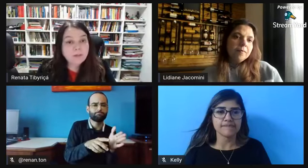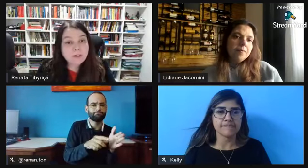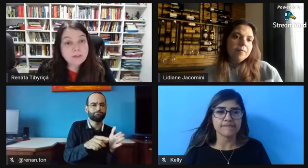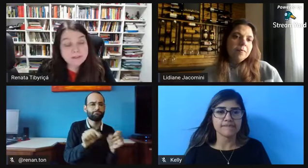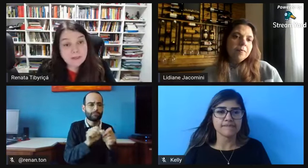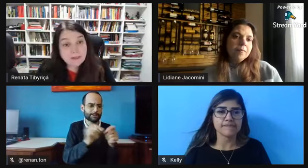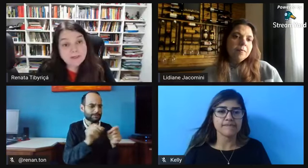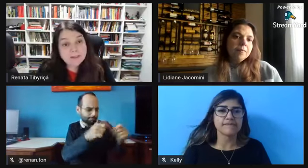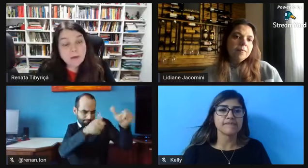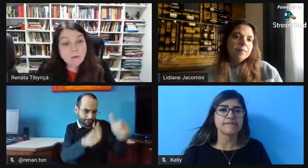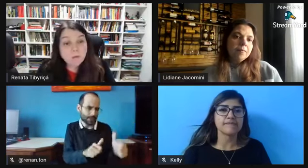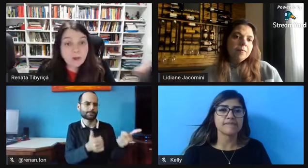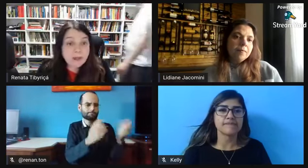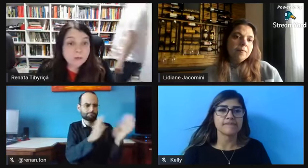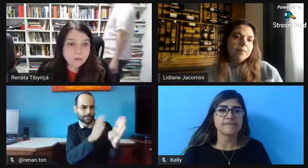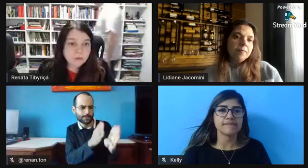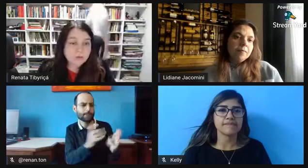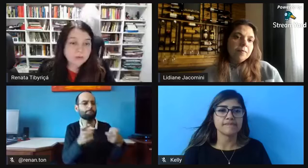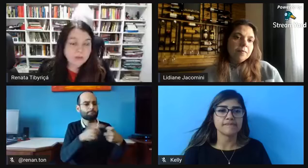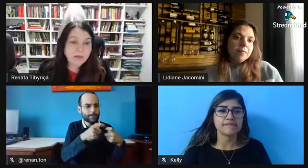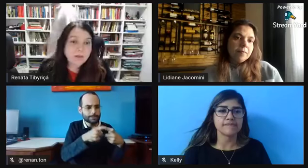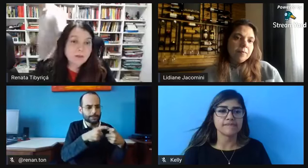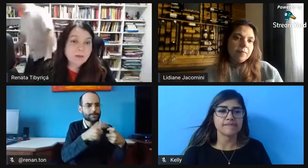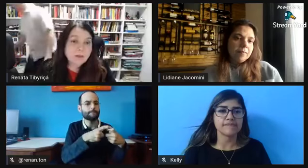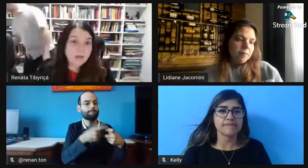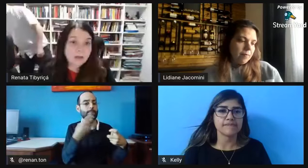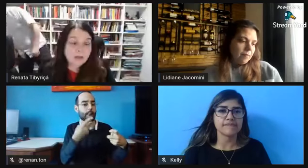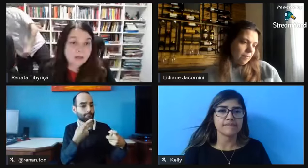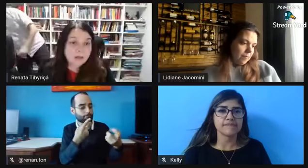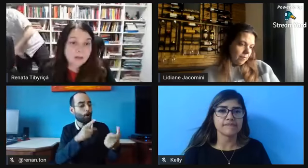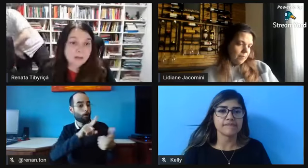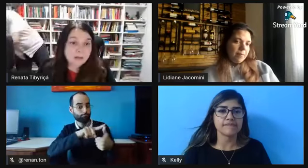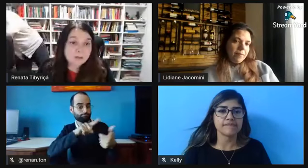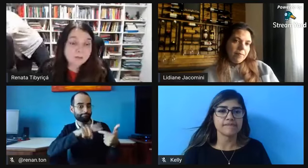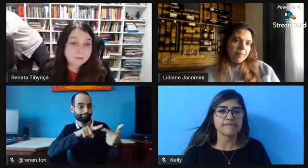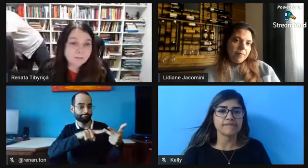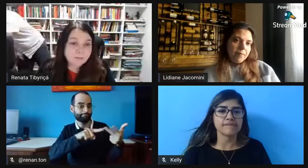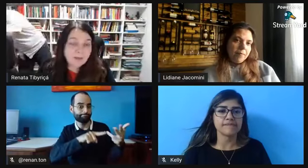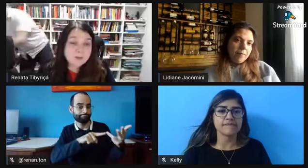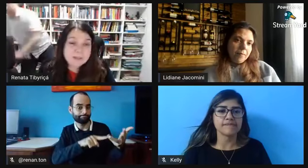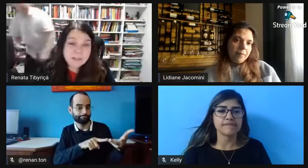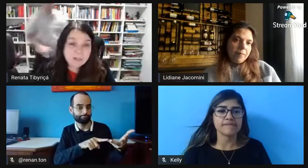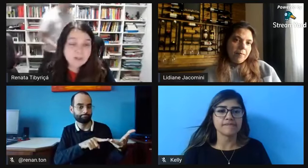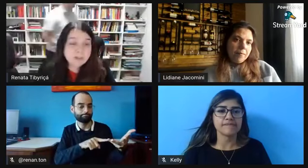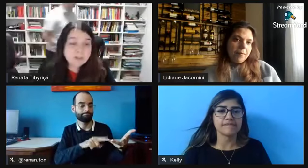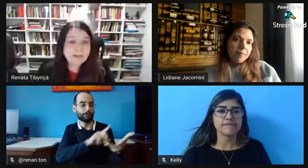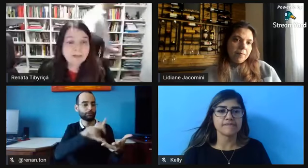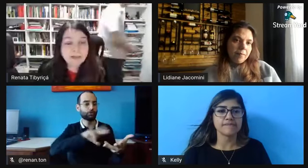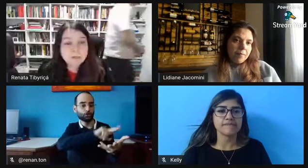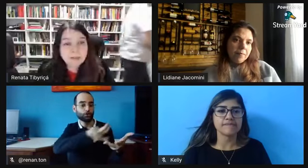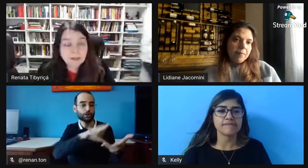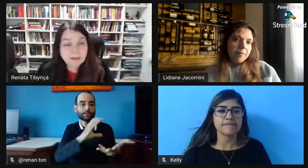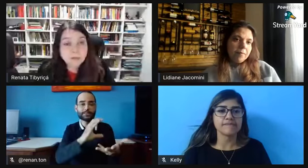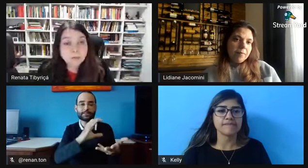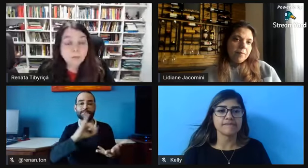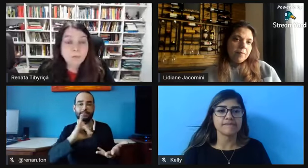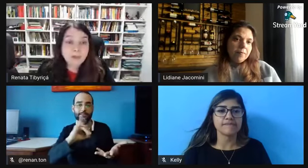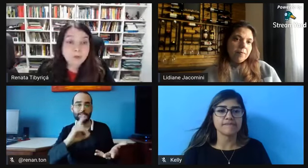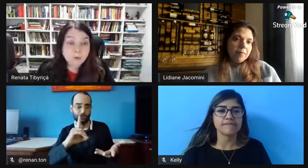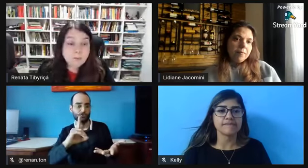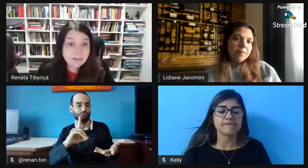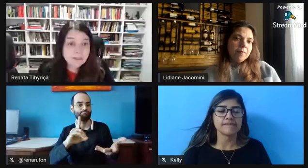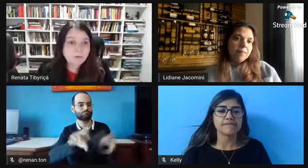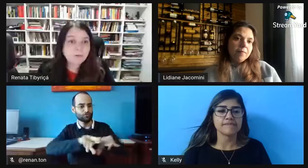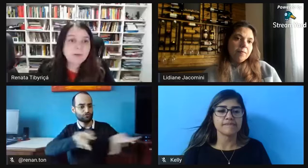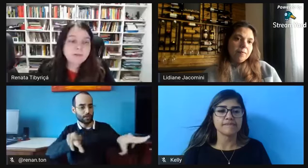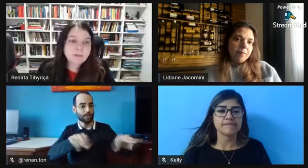e poder dizer que são vários, né, vários CIDs e tentar explicar isso para um